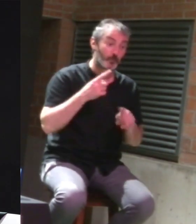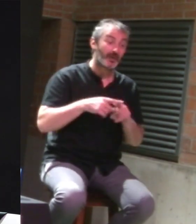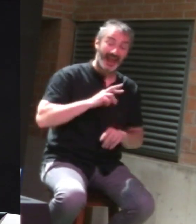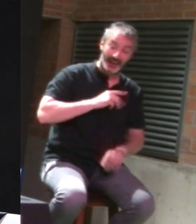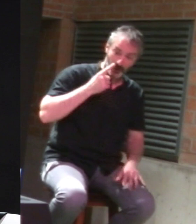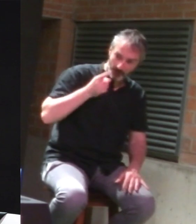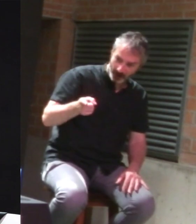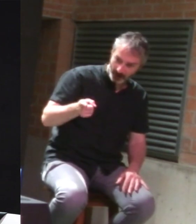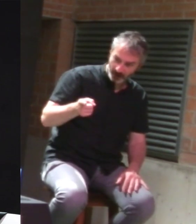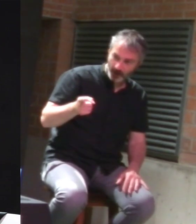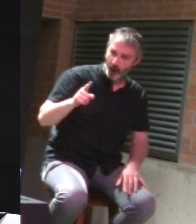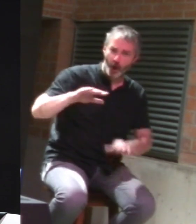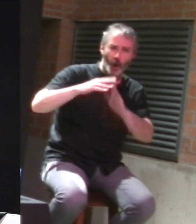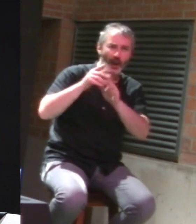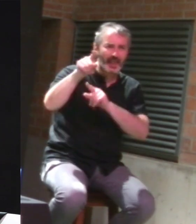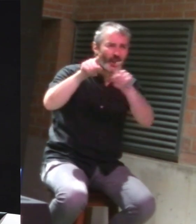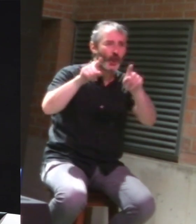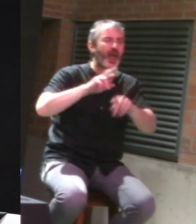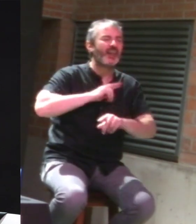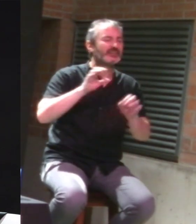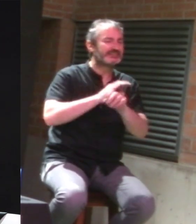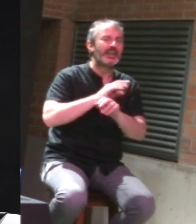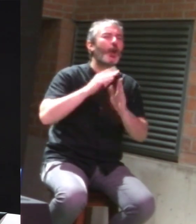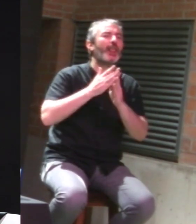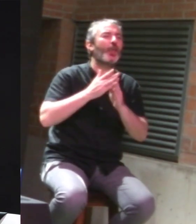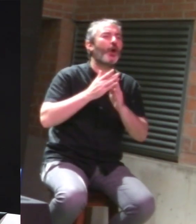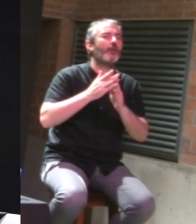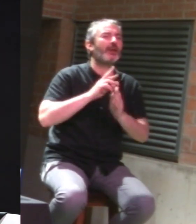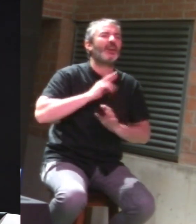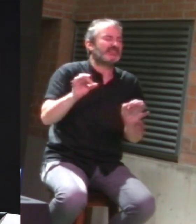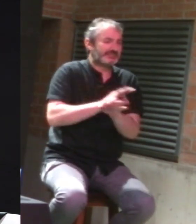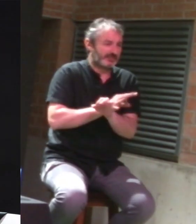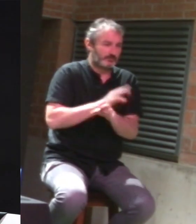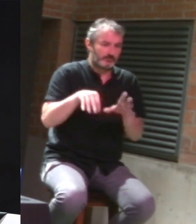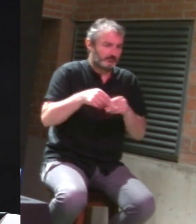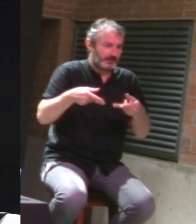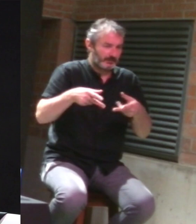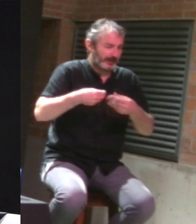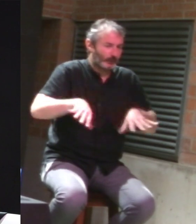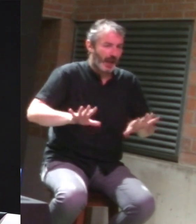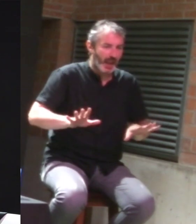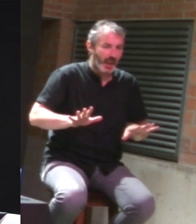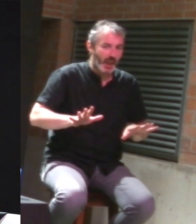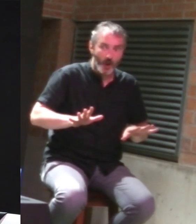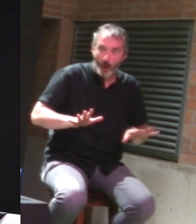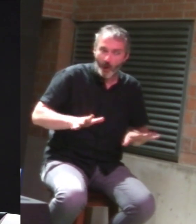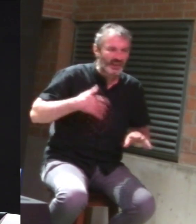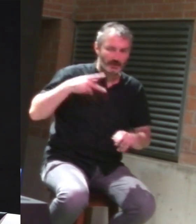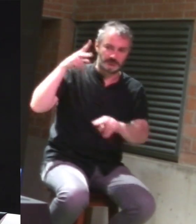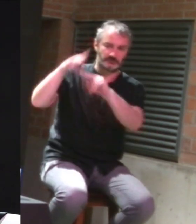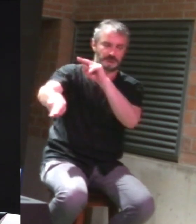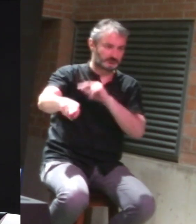veure que s'obrien moltes escoles laiques i lliurepensadores a Barcelona, va intentar reconduir les dones. Ho trobareu